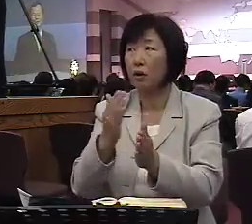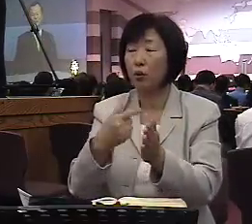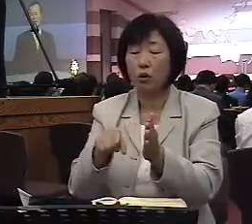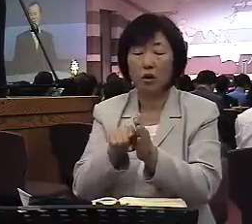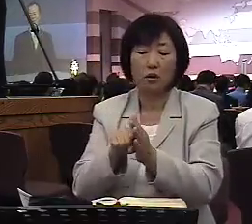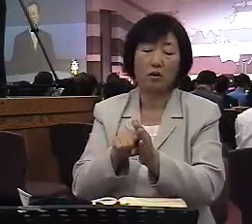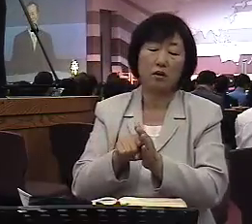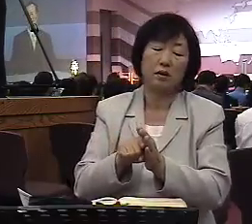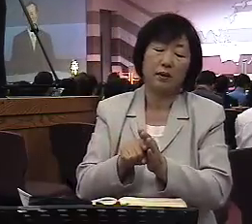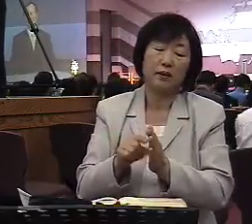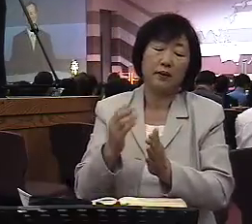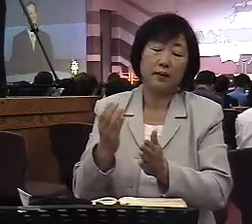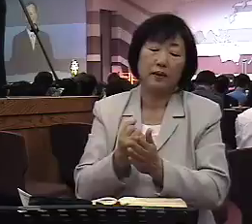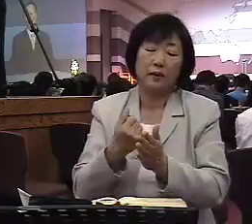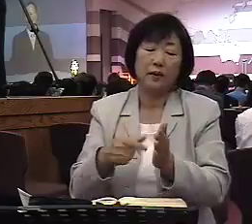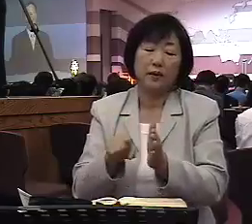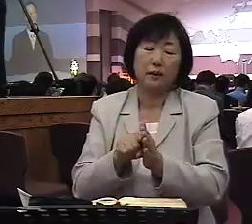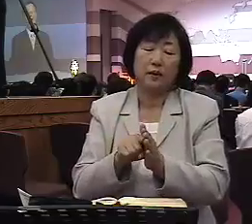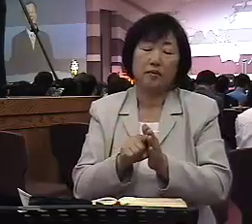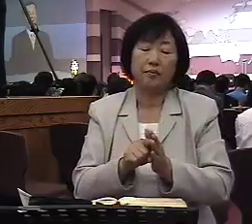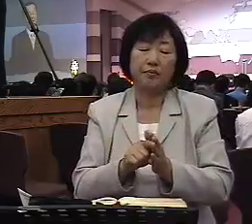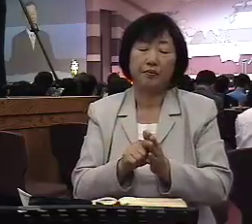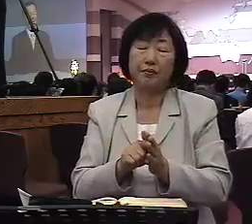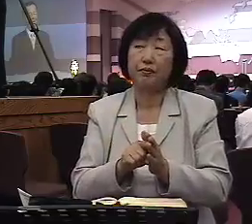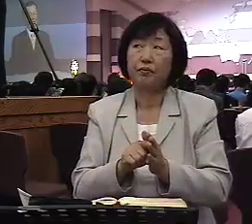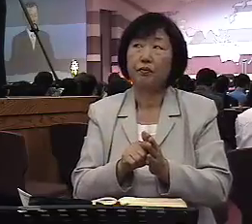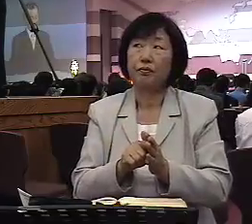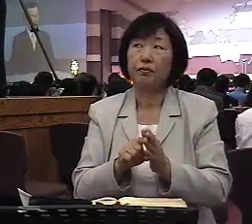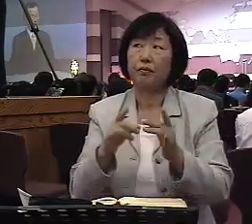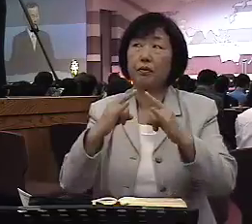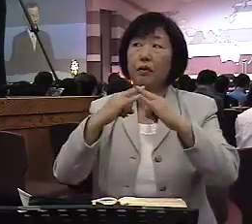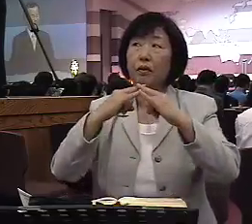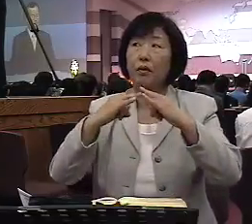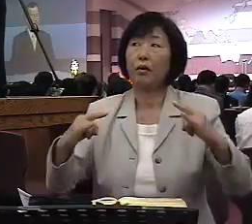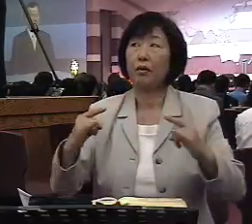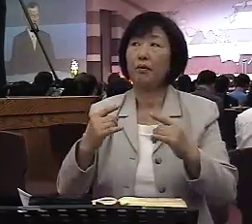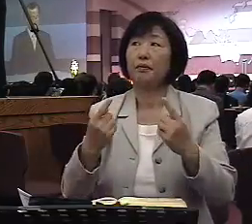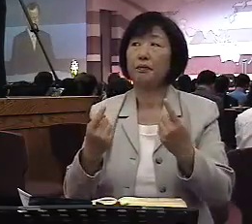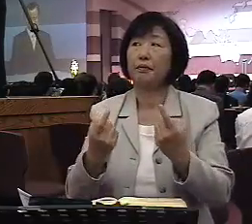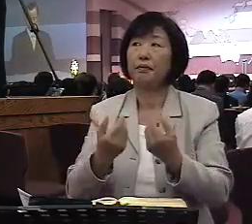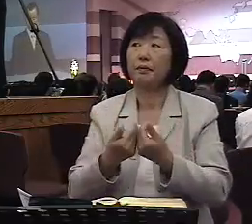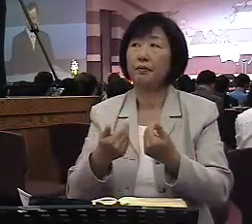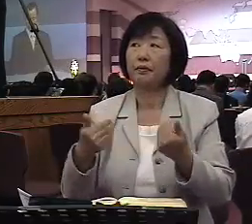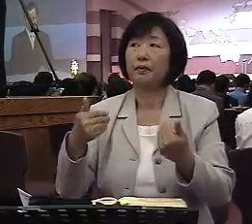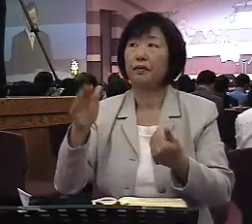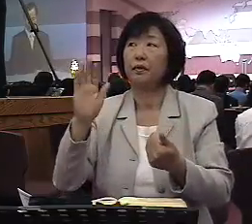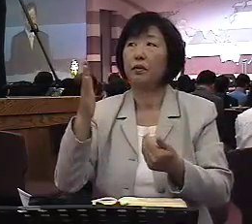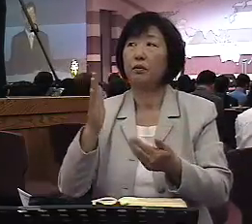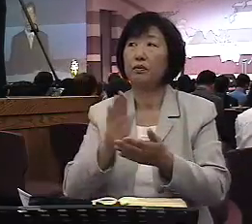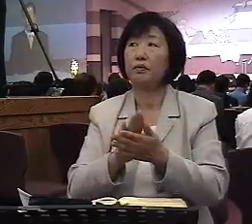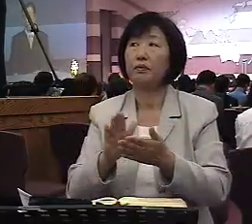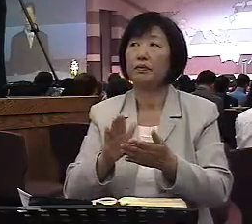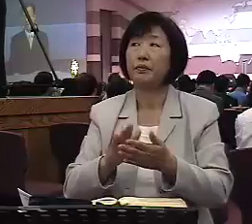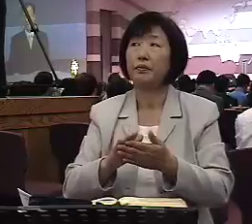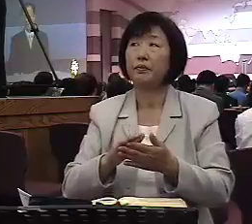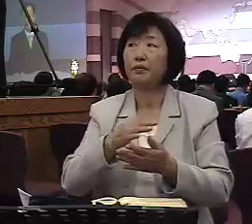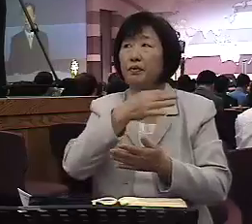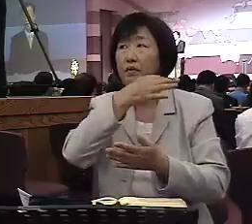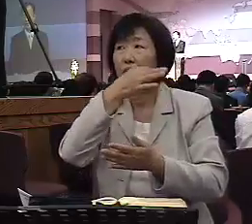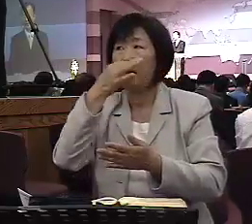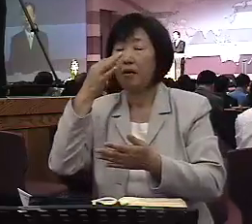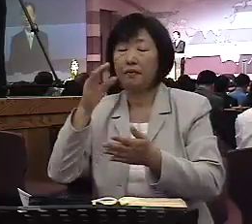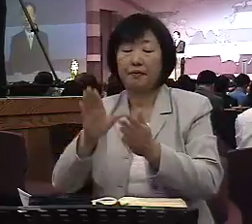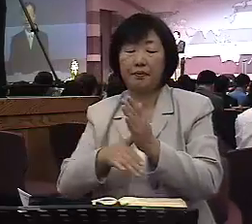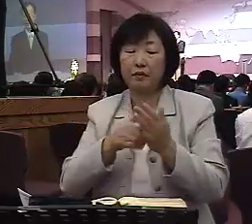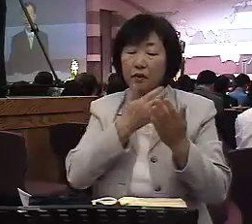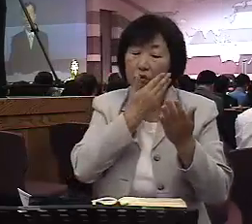포럼을 갖기 위하여 그 수양회를 떠나게 됩니다. 참 익사이팅한 때이고